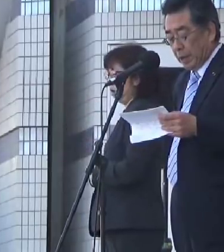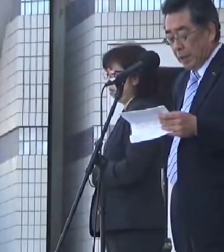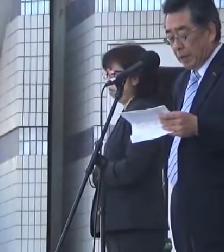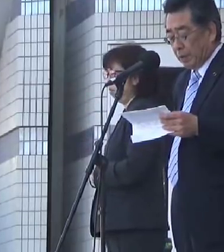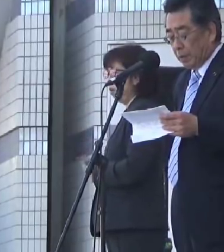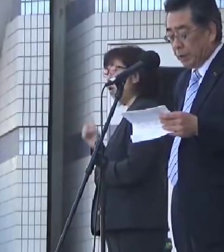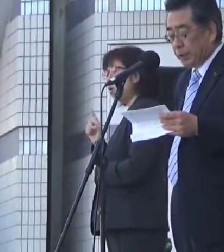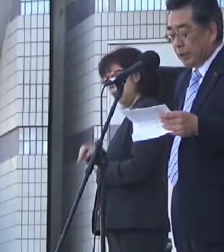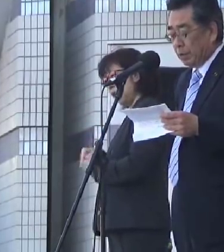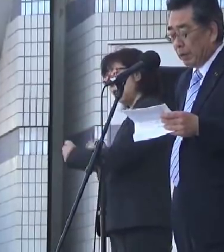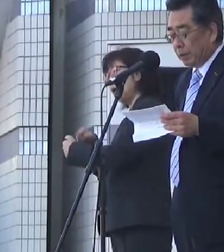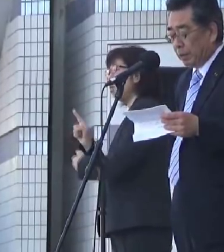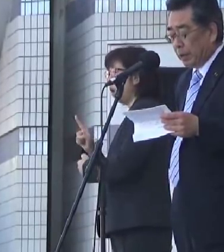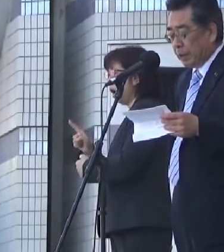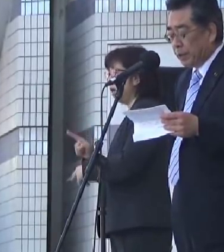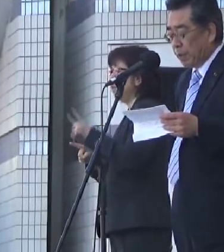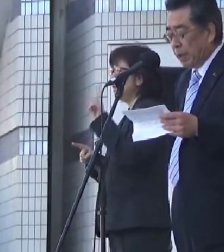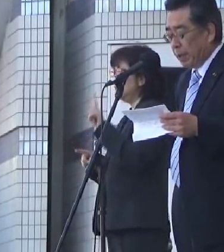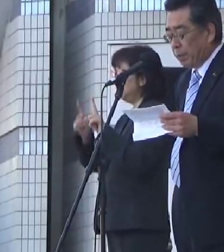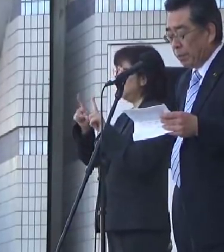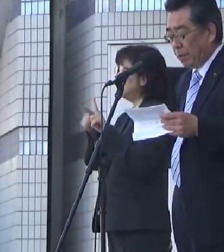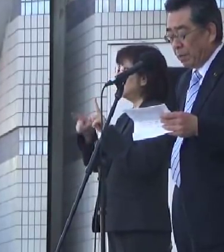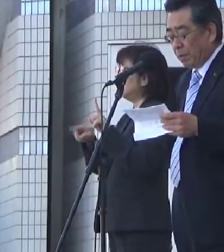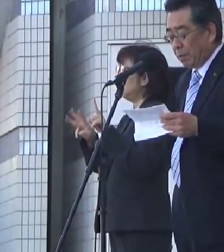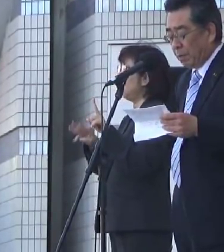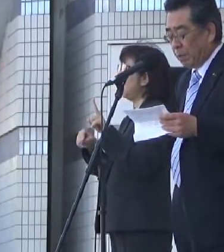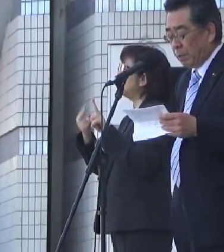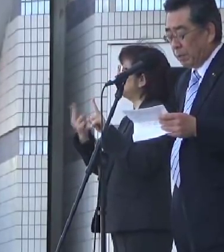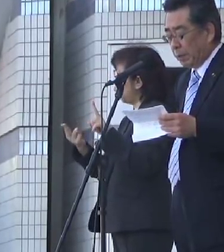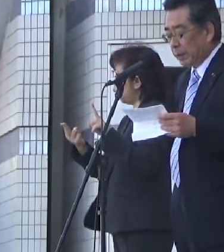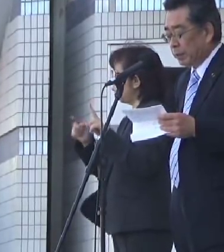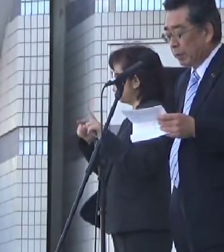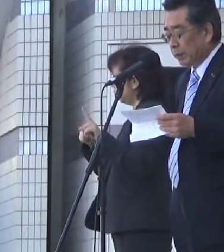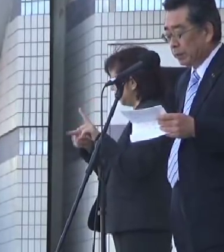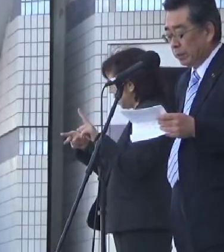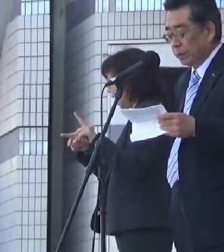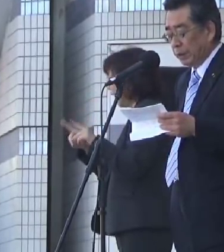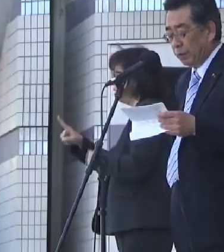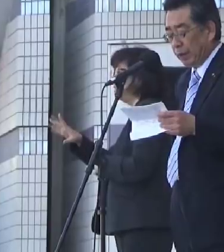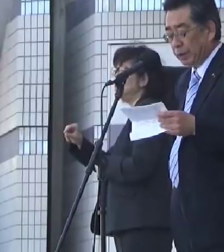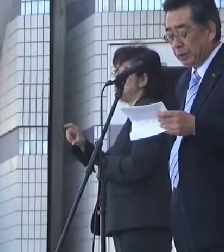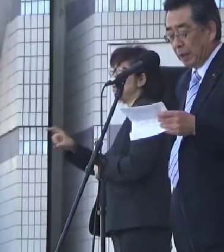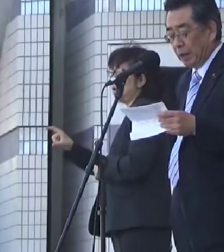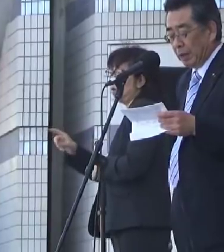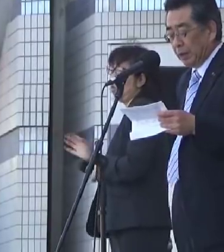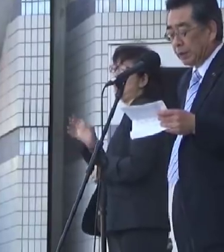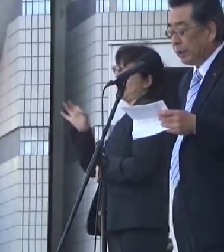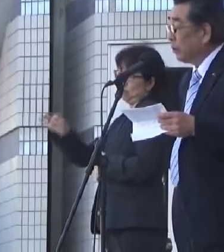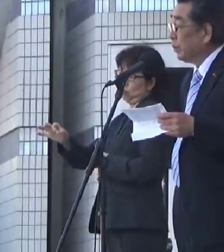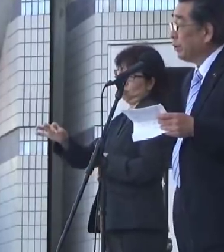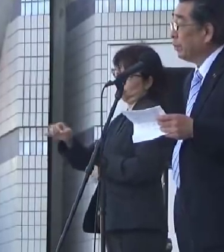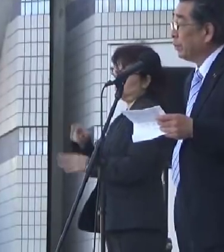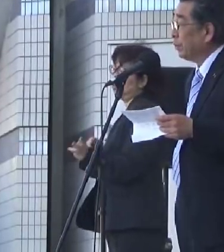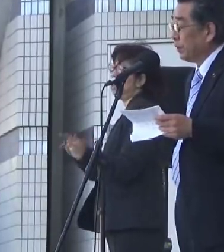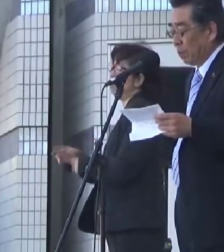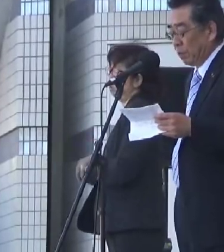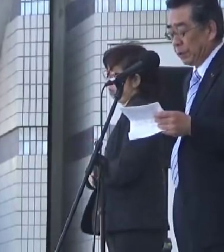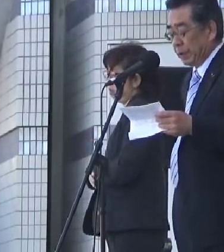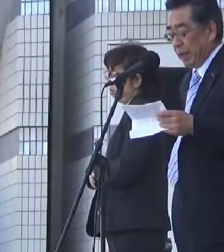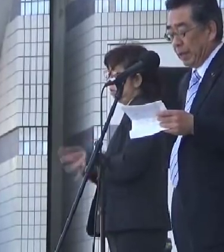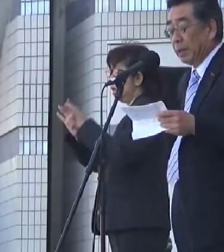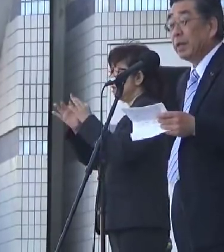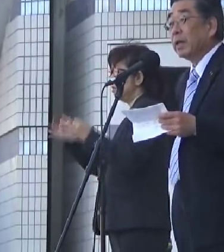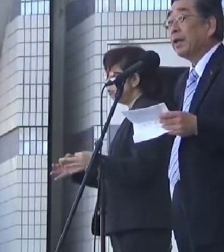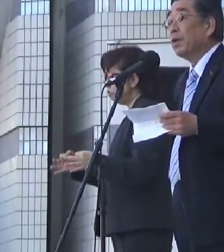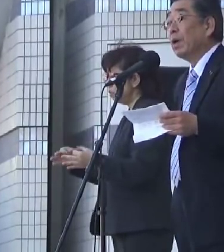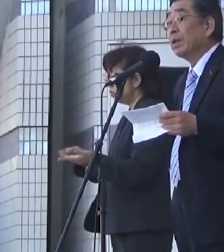これはですね、1キロワットで1万円を渡しますという制度なんですが、設備容量に応